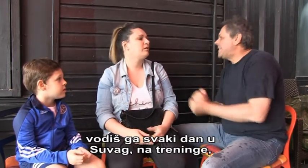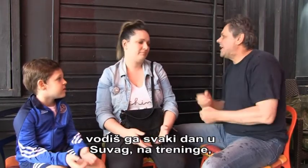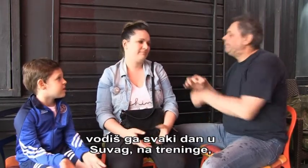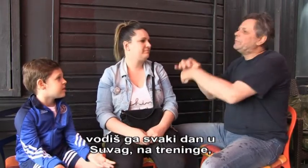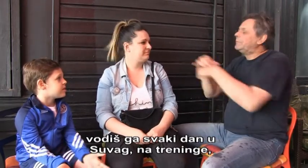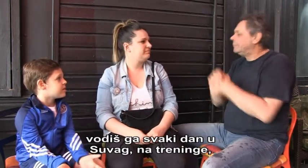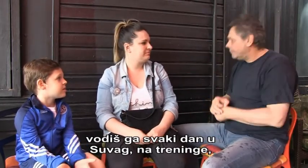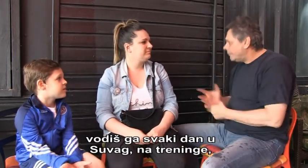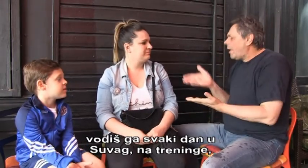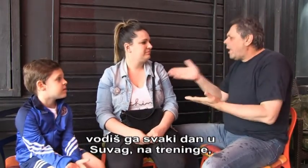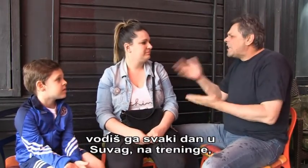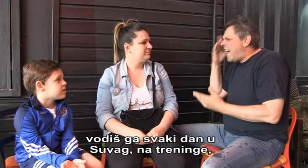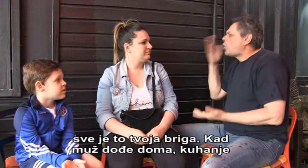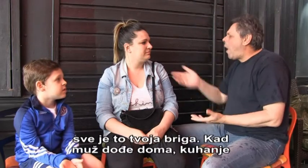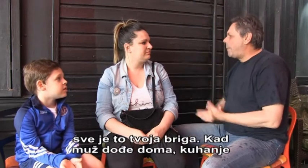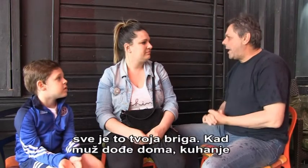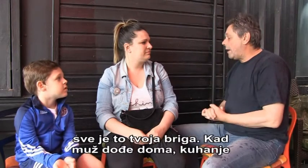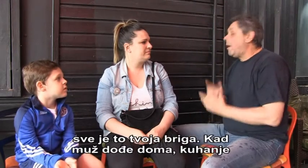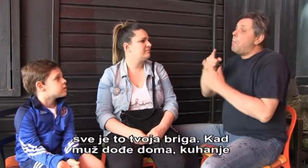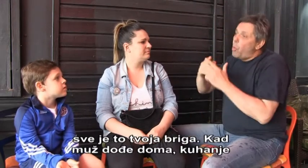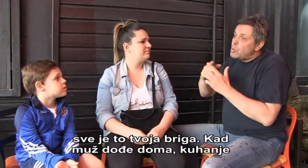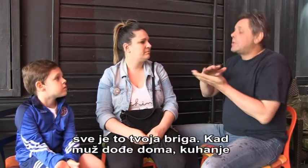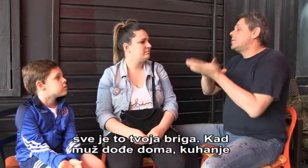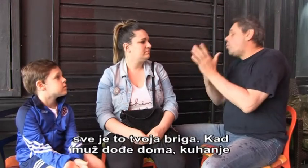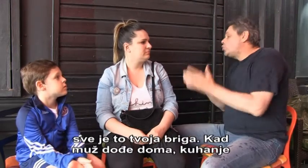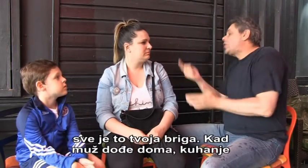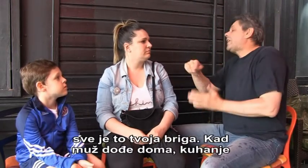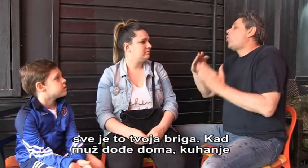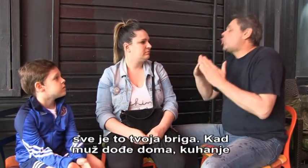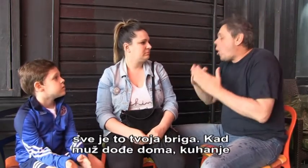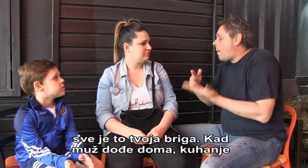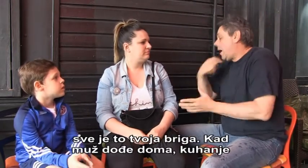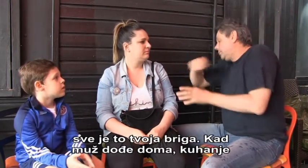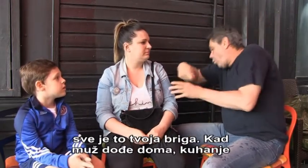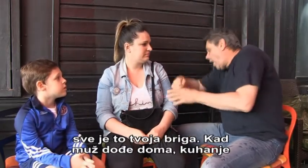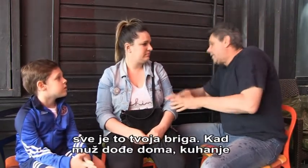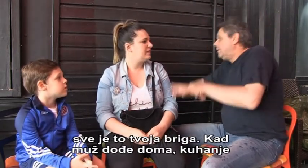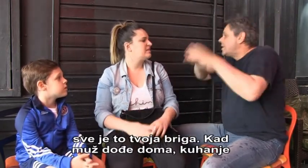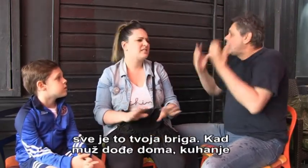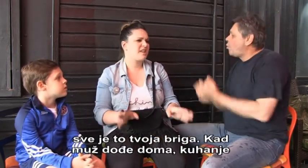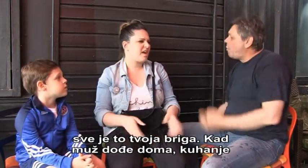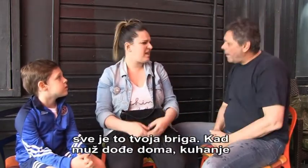Treninzi. Ne možeš čekat baš pa ja brinu. Plus, muž kada dođe doma, kuhati, sve skupa.